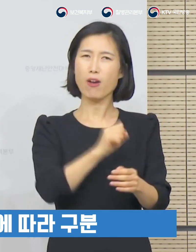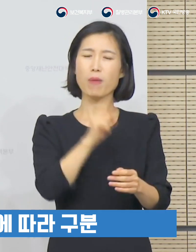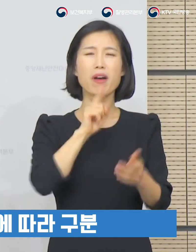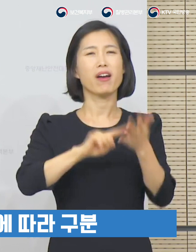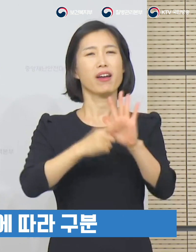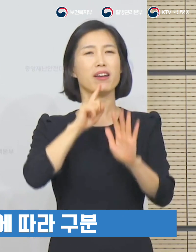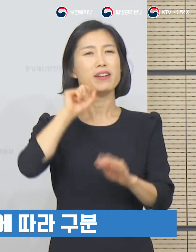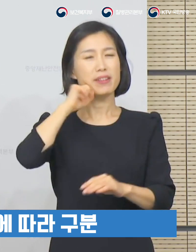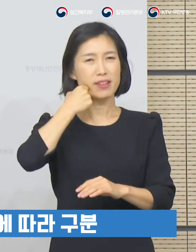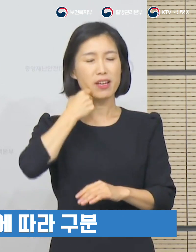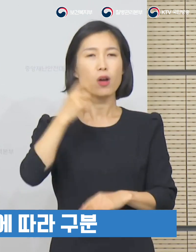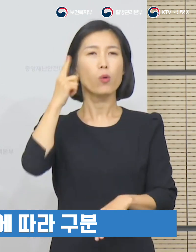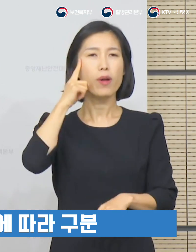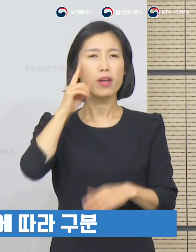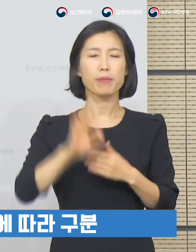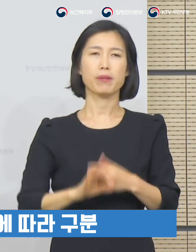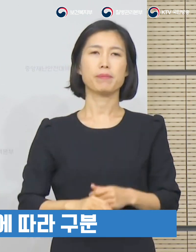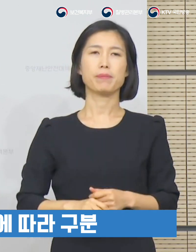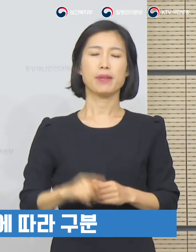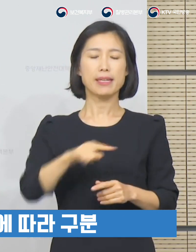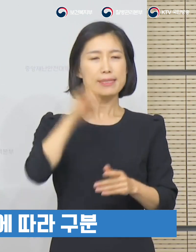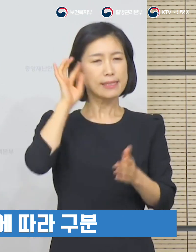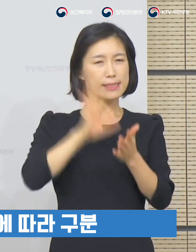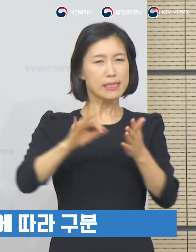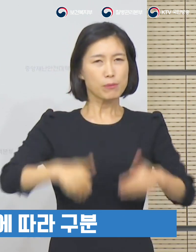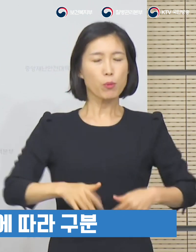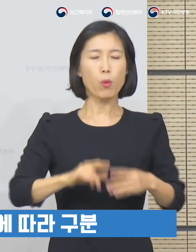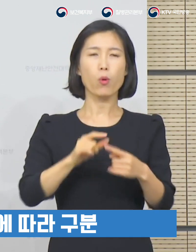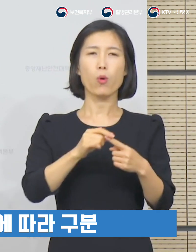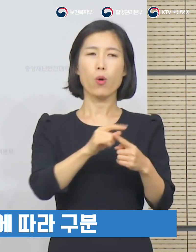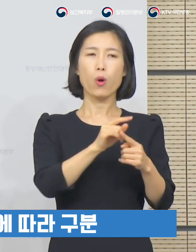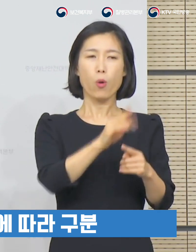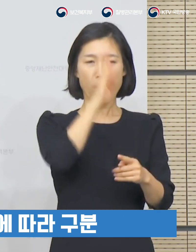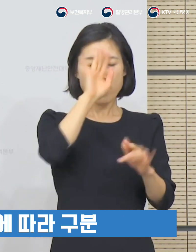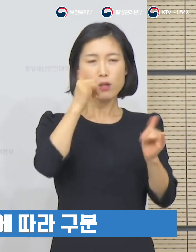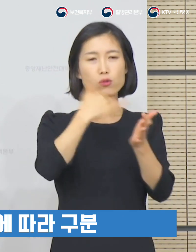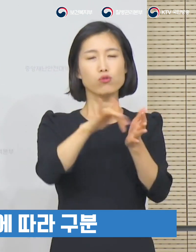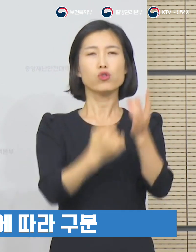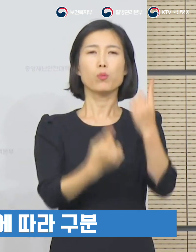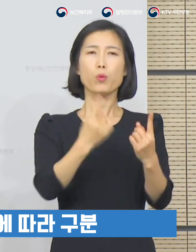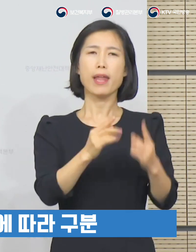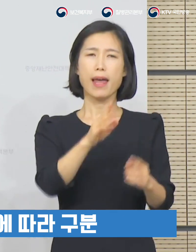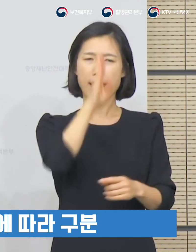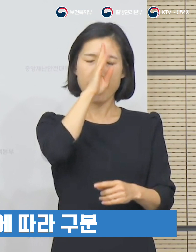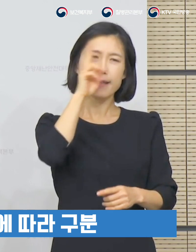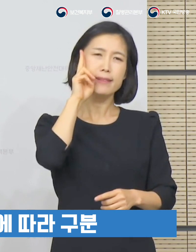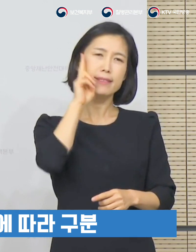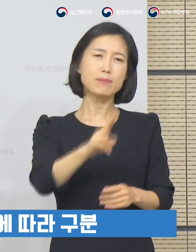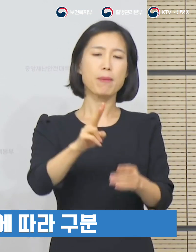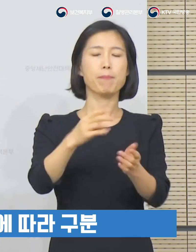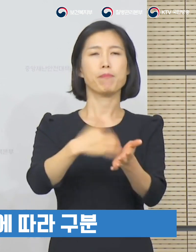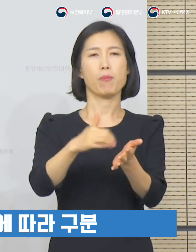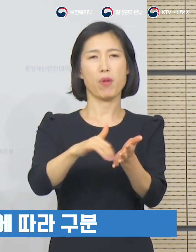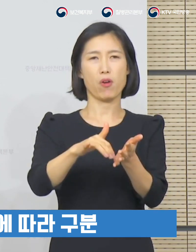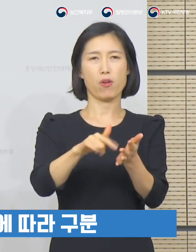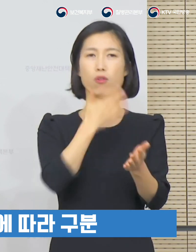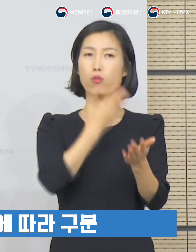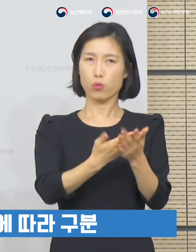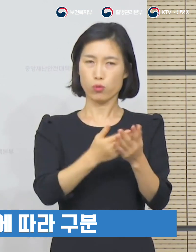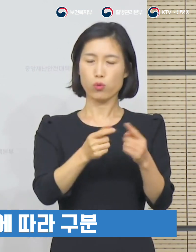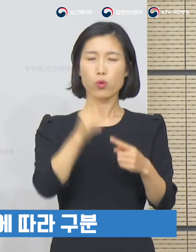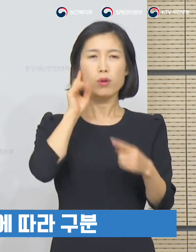있습니다. 왜냐하면 우선 고려해야 되는 것이 얼마나 중증 환자가 많이 있느냐. 저희가